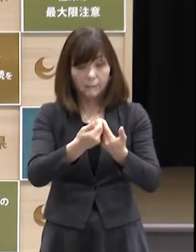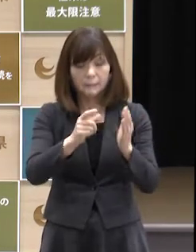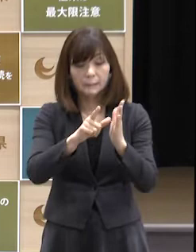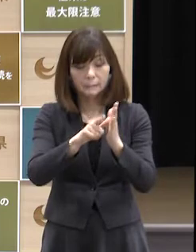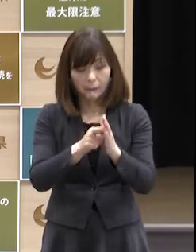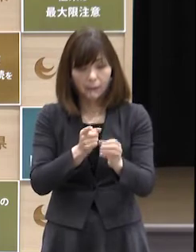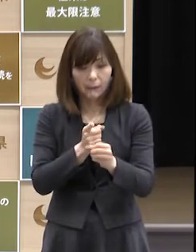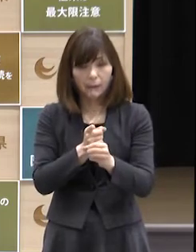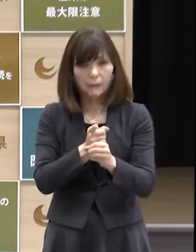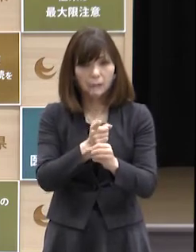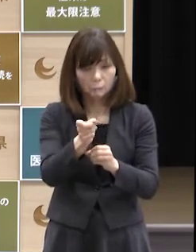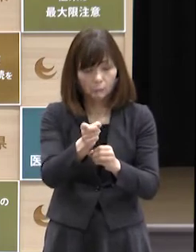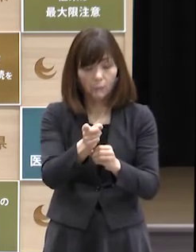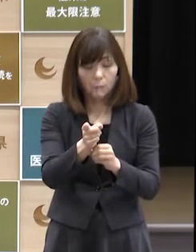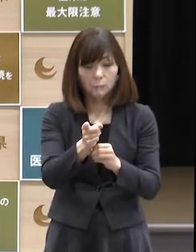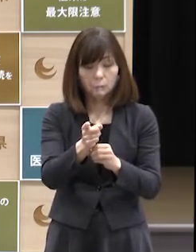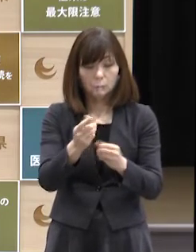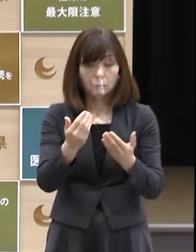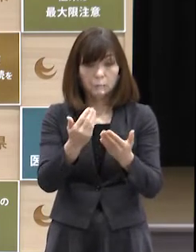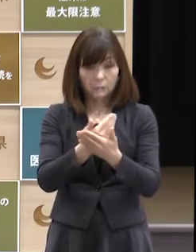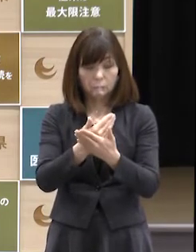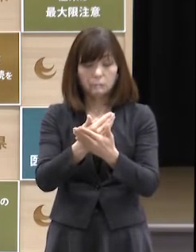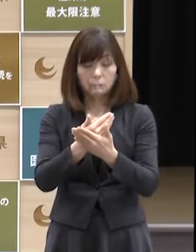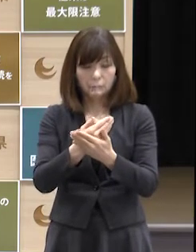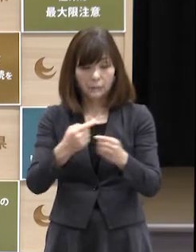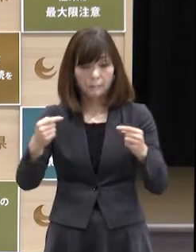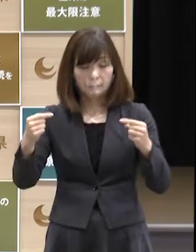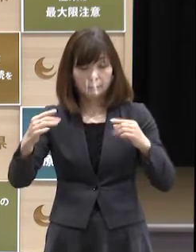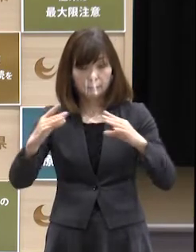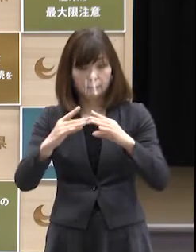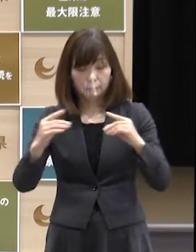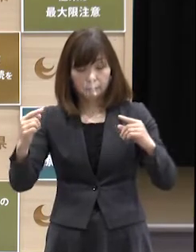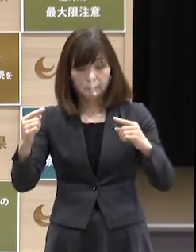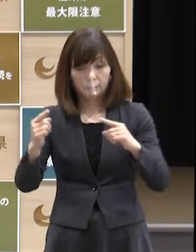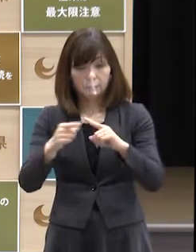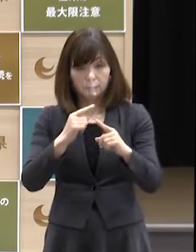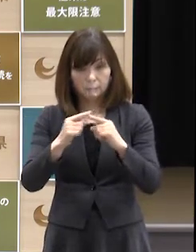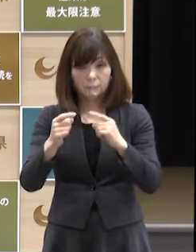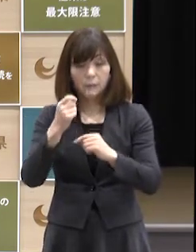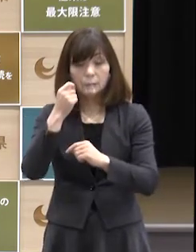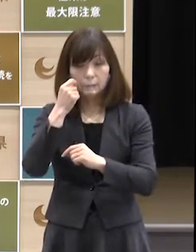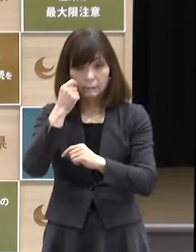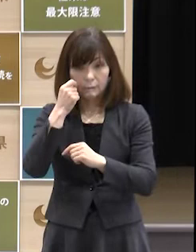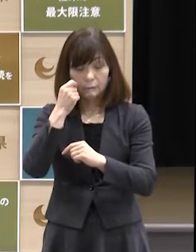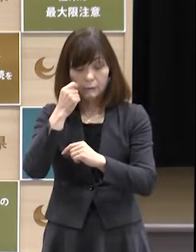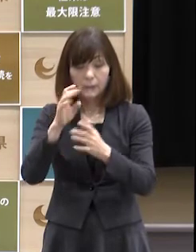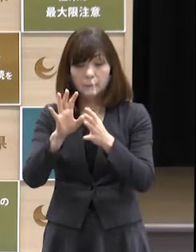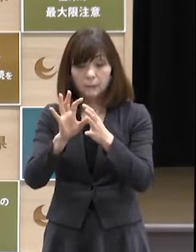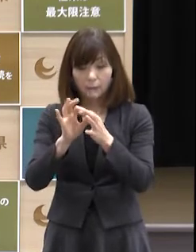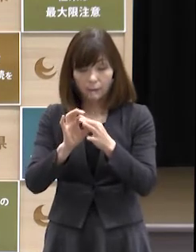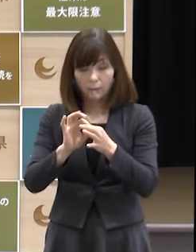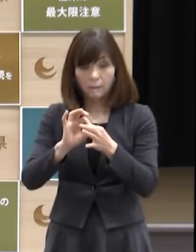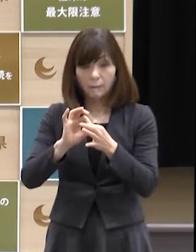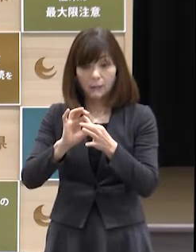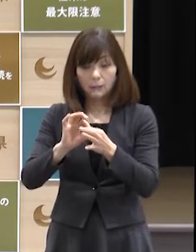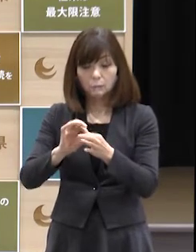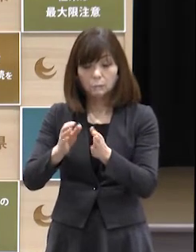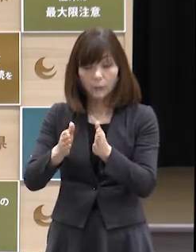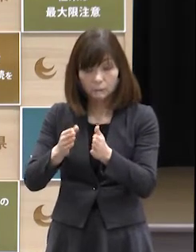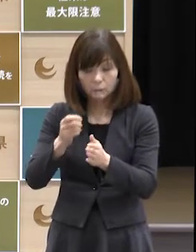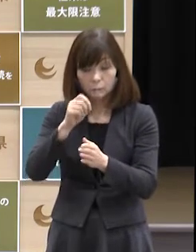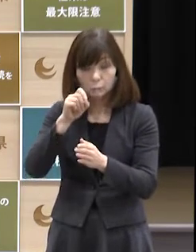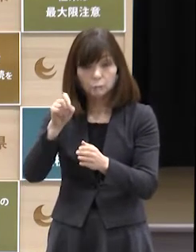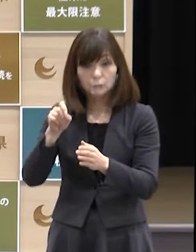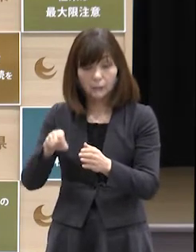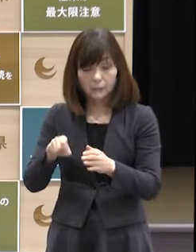で、直接対峙できないということになってるんですよね。なのでそのウクライナが侵攻されているのを、